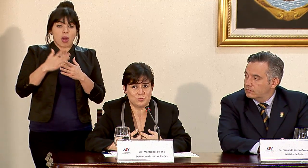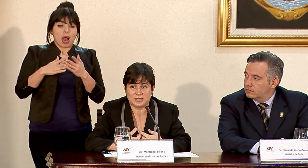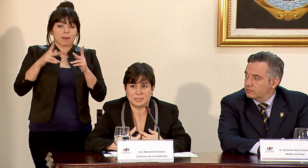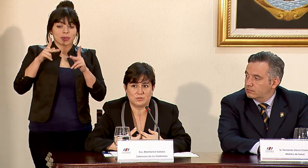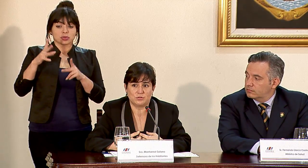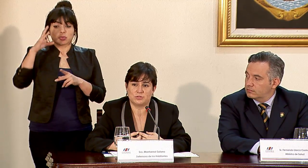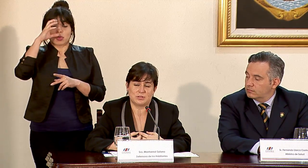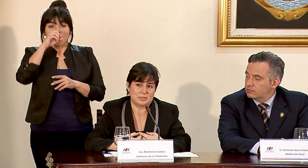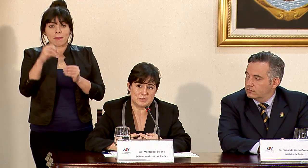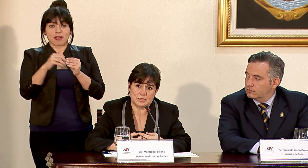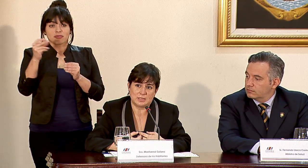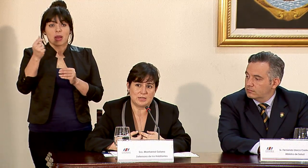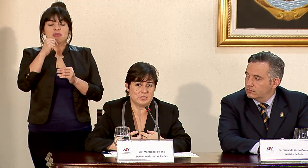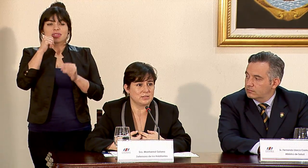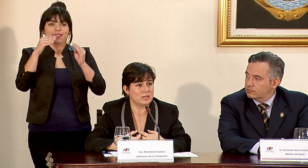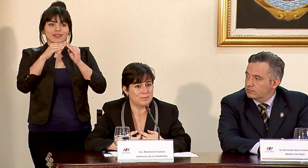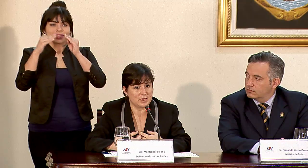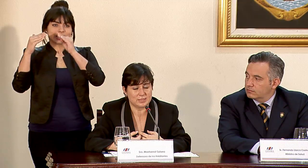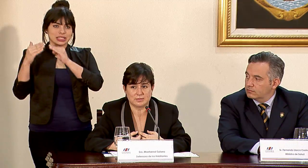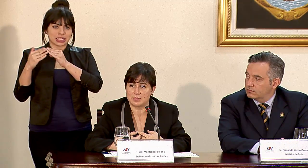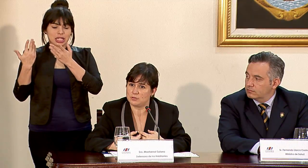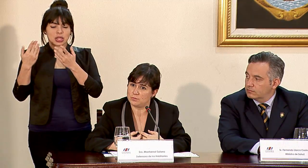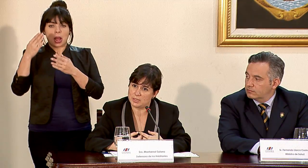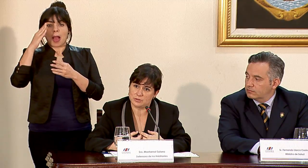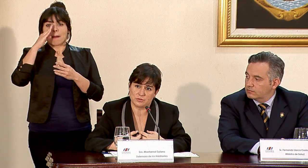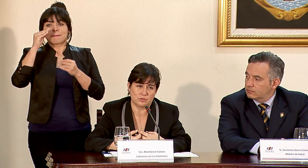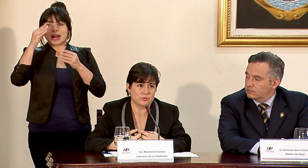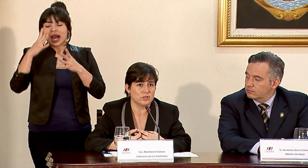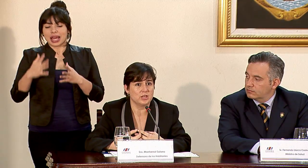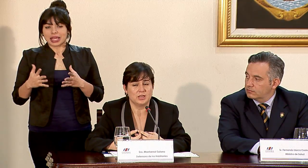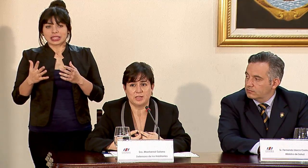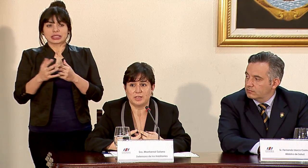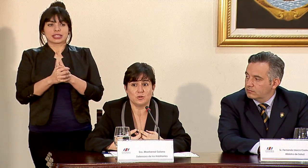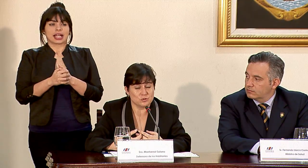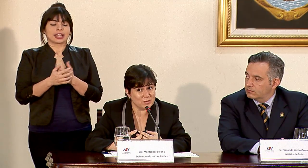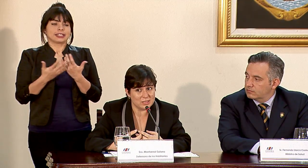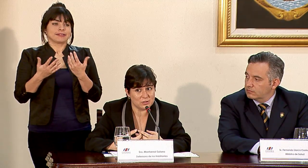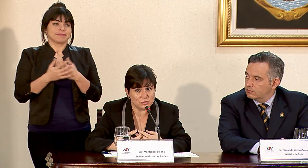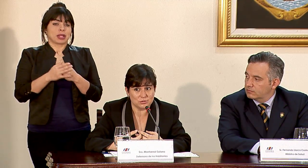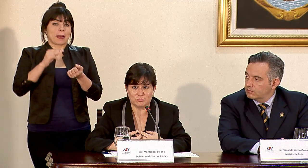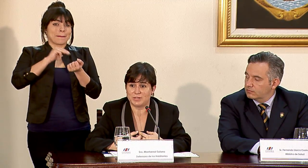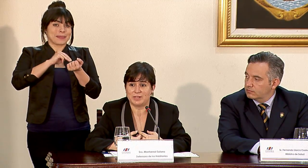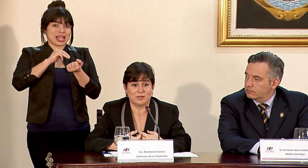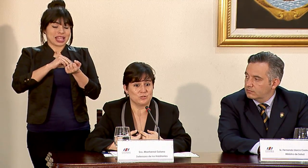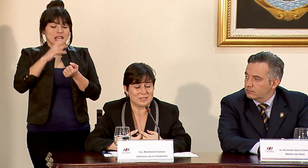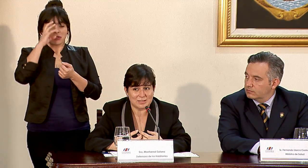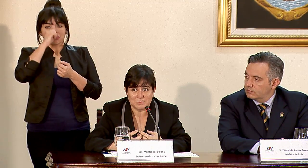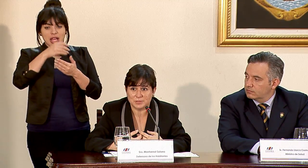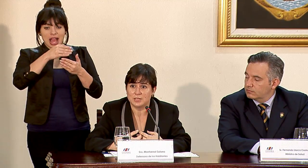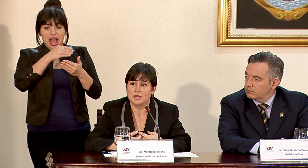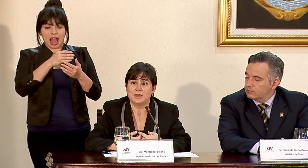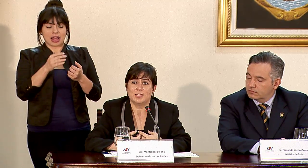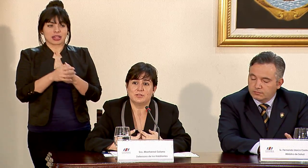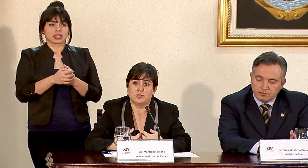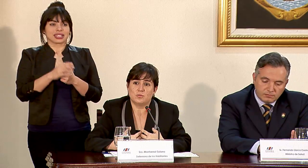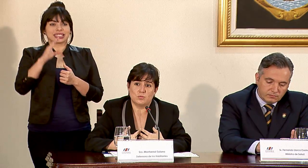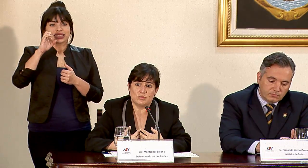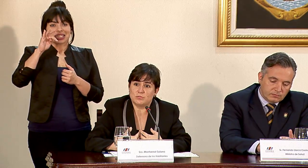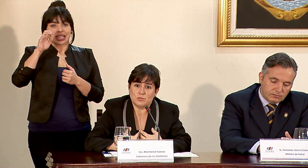los vecinos, las vecinas, las maestras, los maestros, los médicos, los ATAPs.